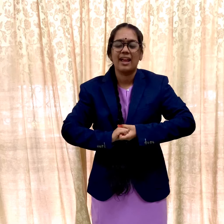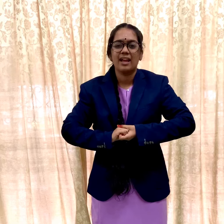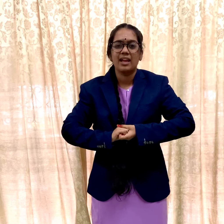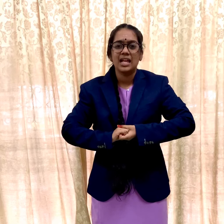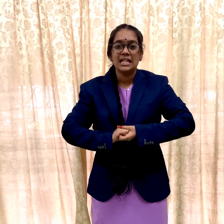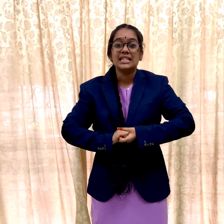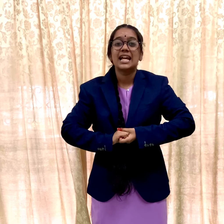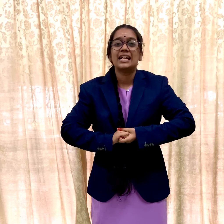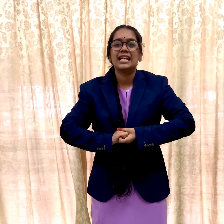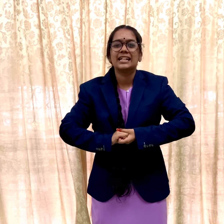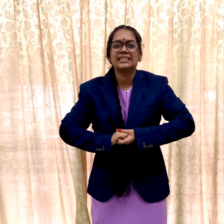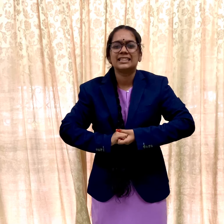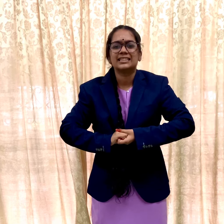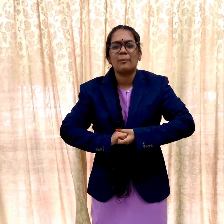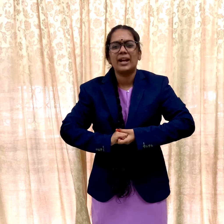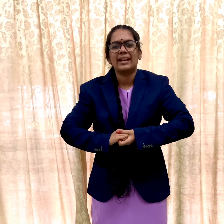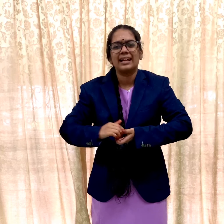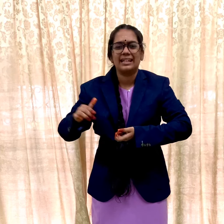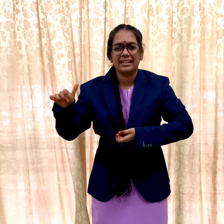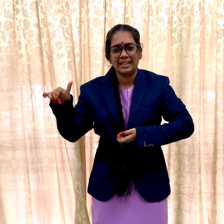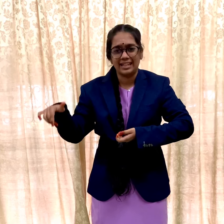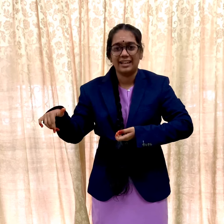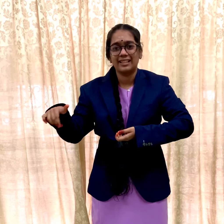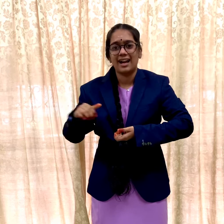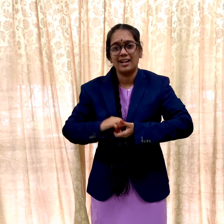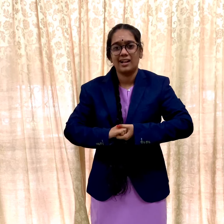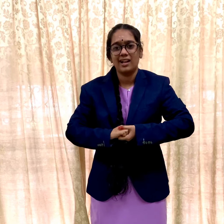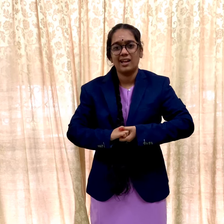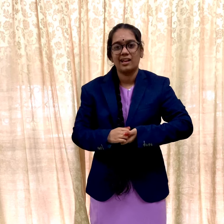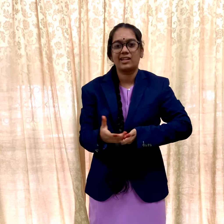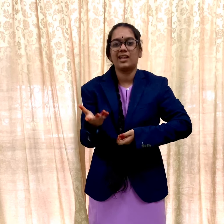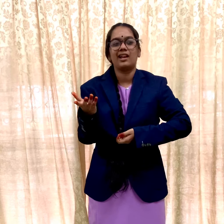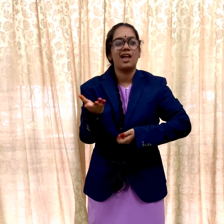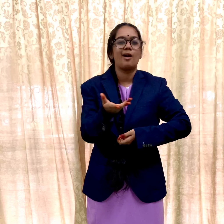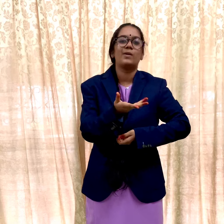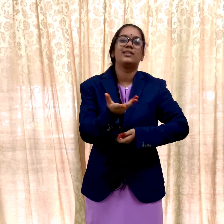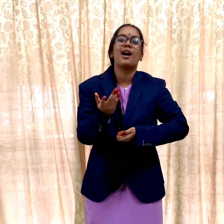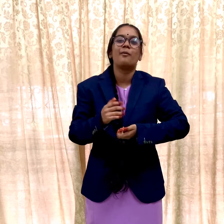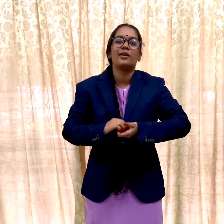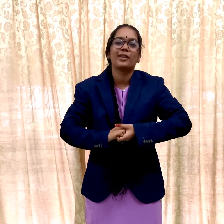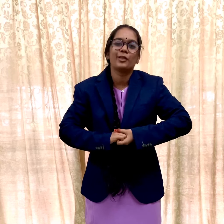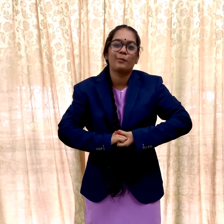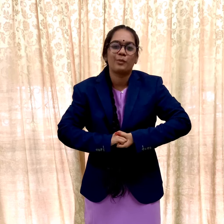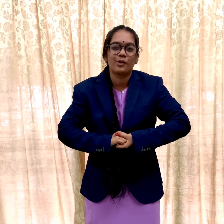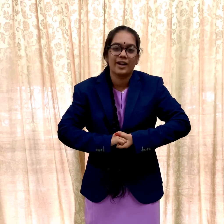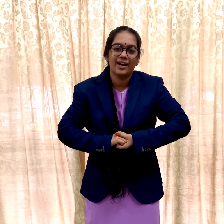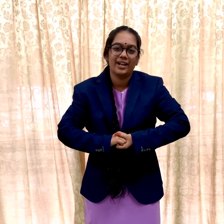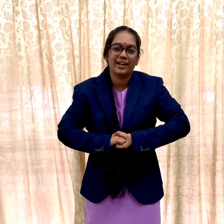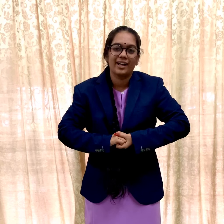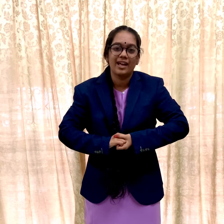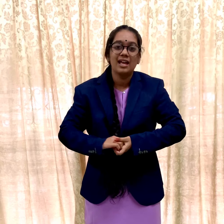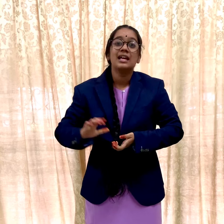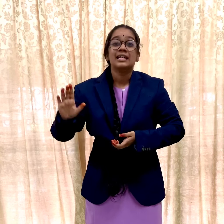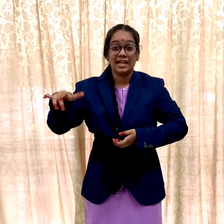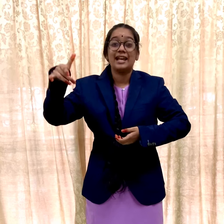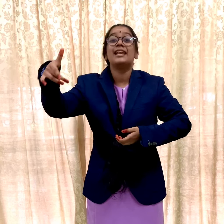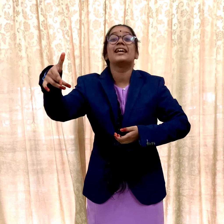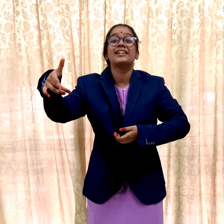எள்ளகு இன்று தமிலர்களைங்க இருந்தாலைன் சிலாம்பு தாம்பதின்து போனால் என்ன எல்லை இந்த